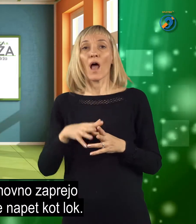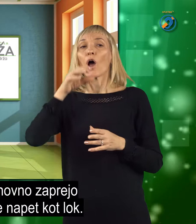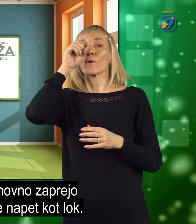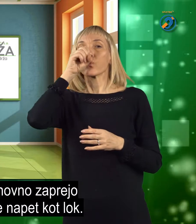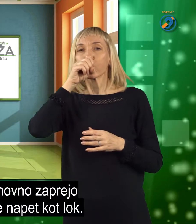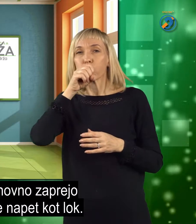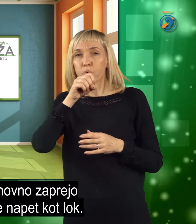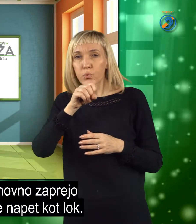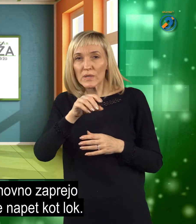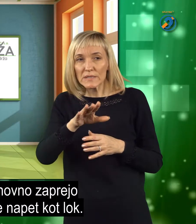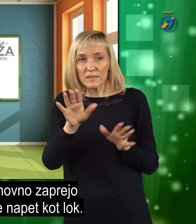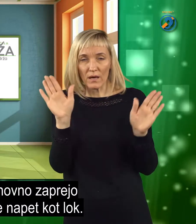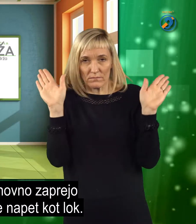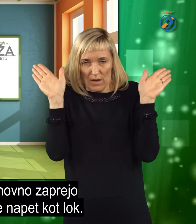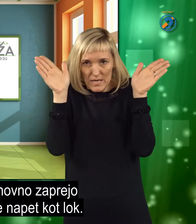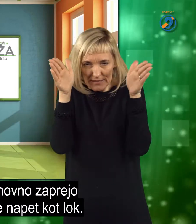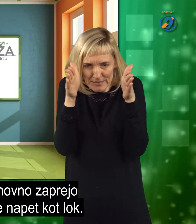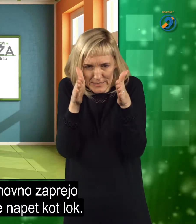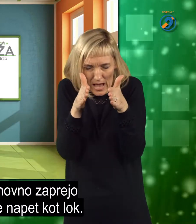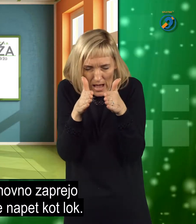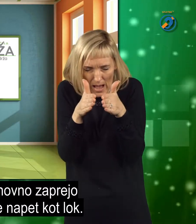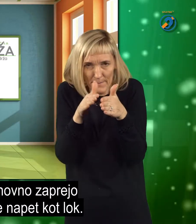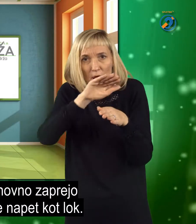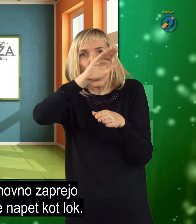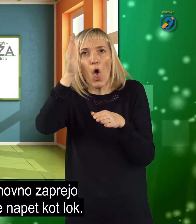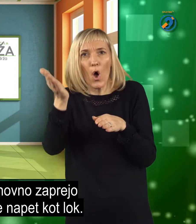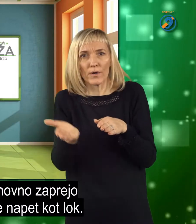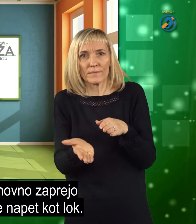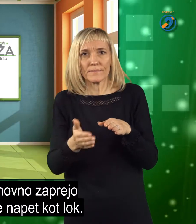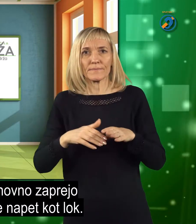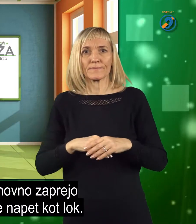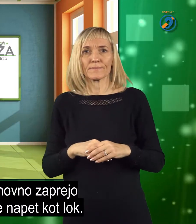Z izdihom se ponovno zaprejo in trup z vratom je napet kot lok.